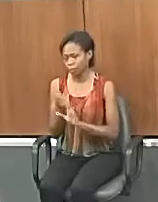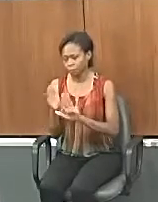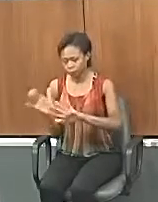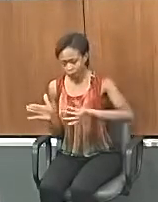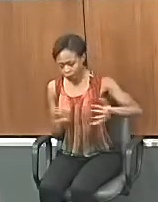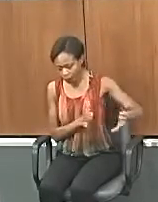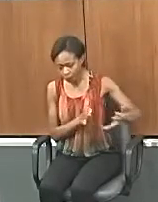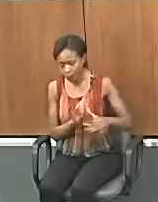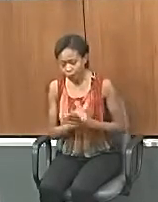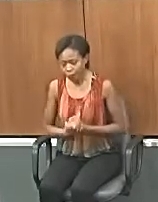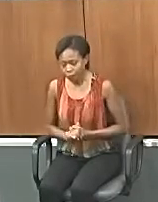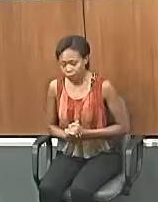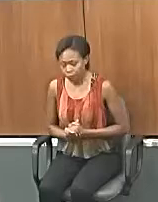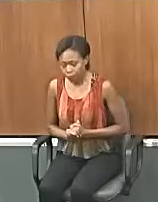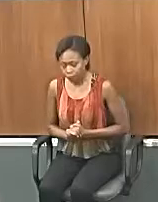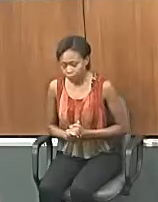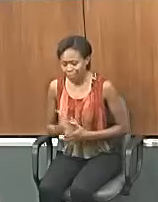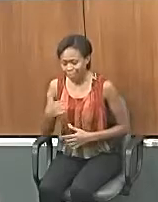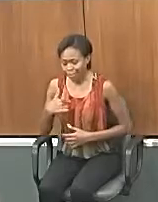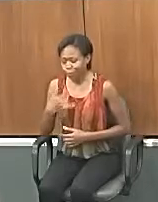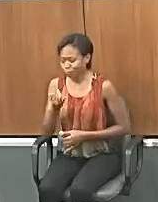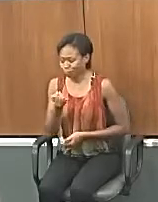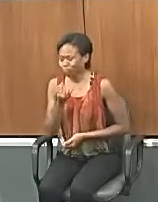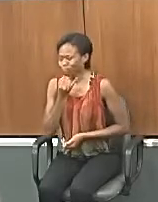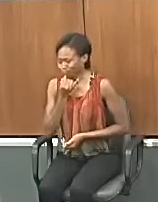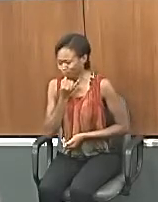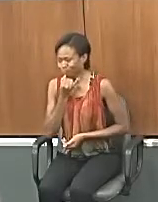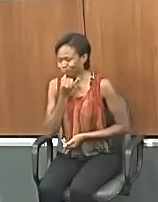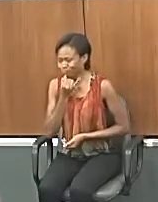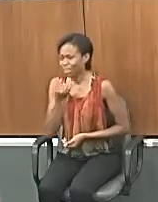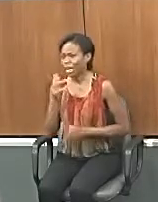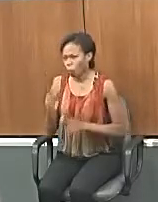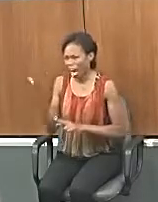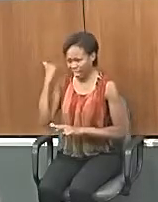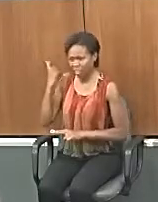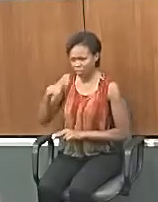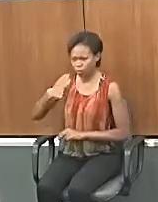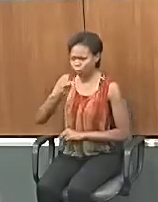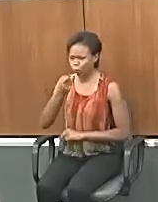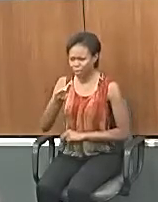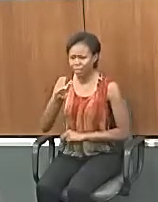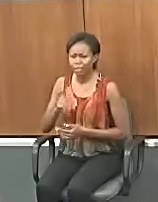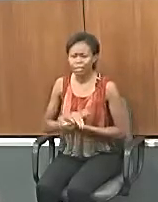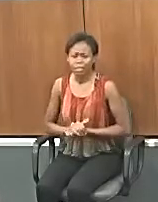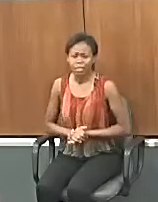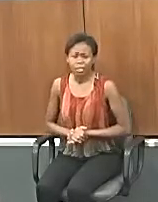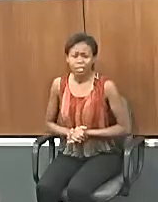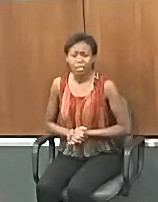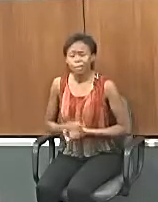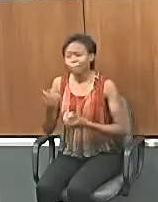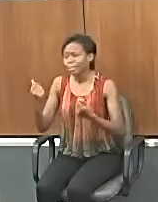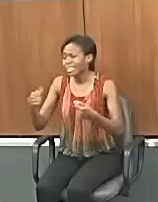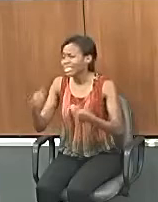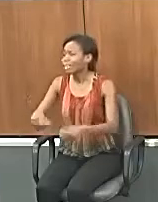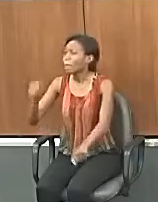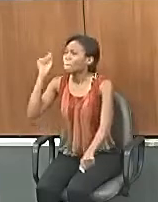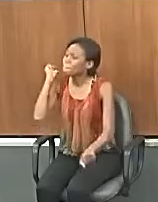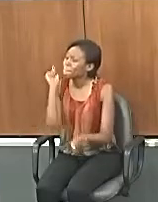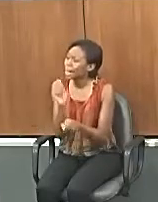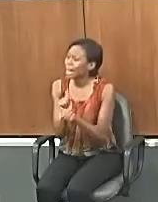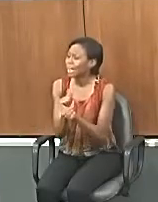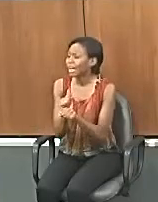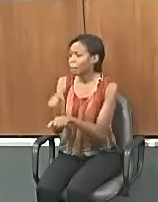é da minha frustração gualdina outra audiência pública nós temos que parar e esperar que essa semente